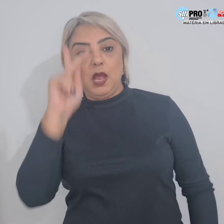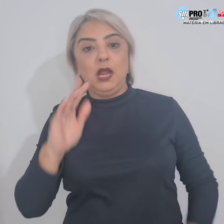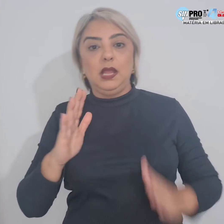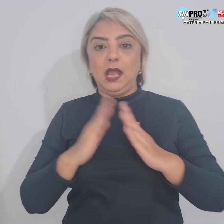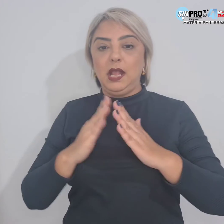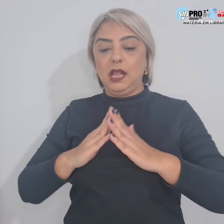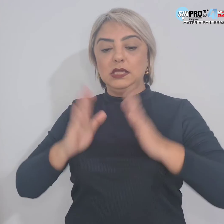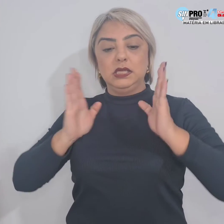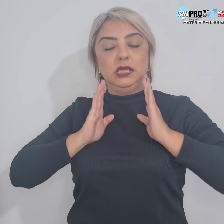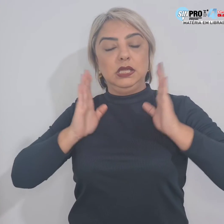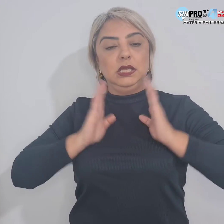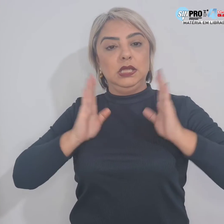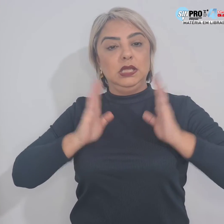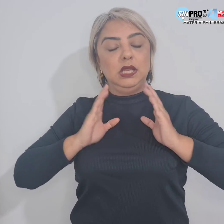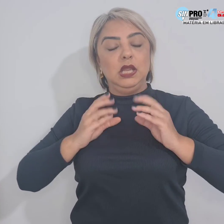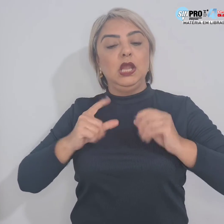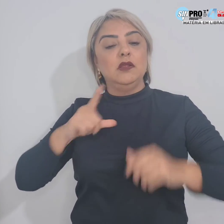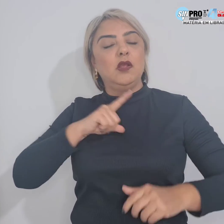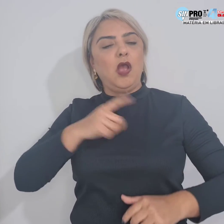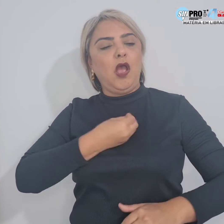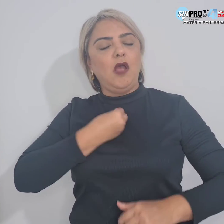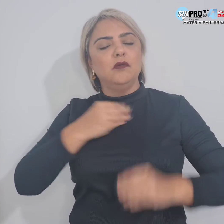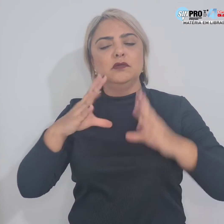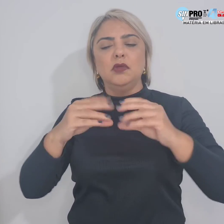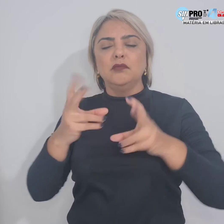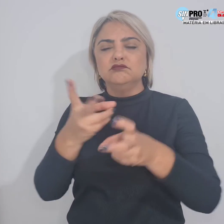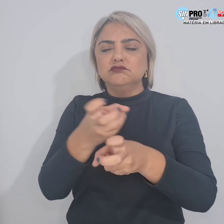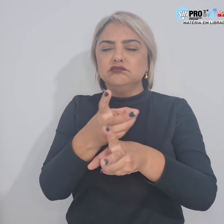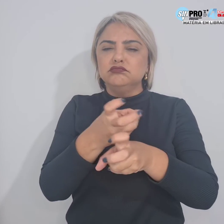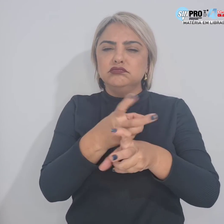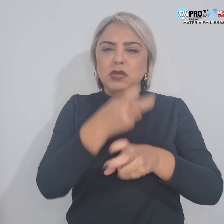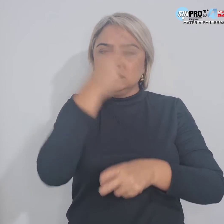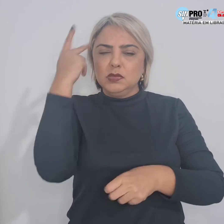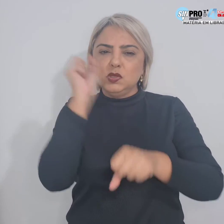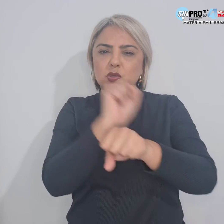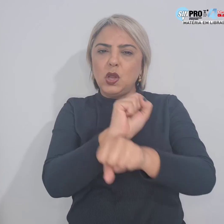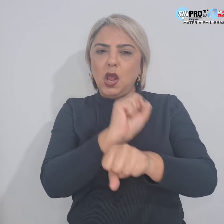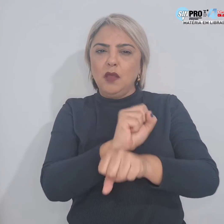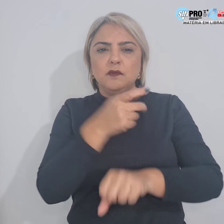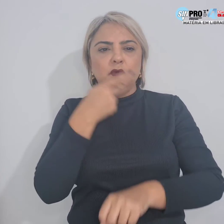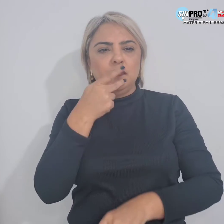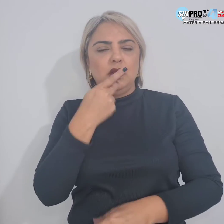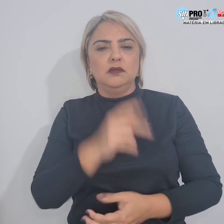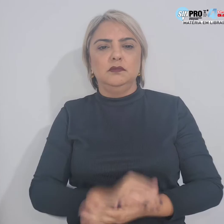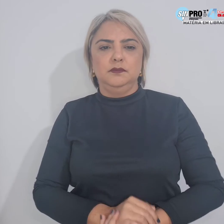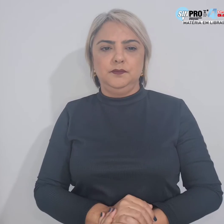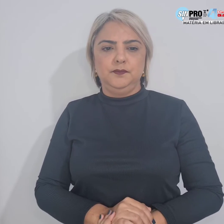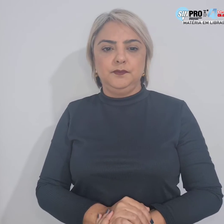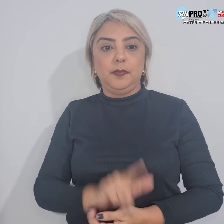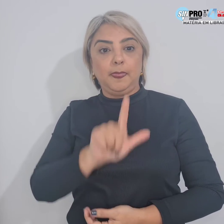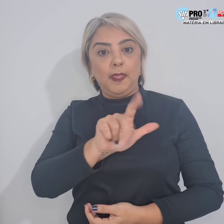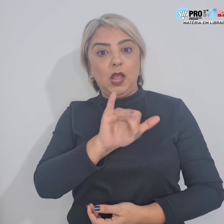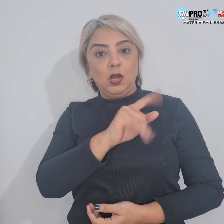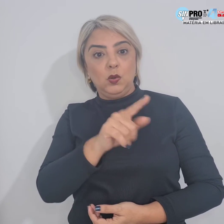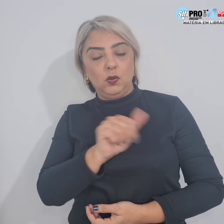casa grande tivesse uma vida de conforto explorando esses escravos, diz. Luzia reforça